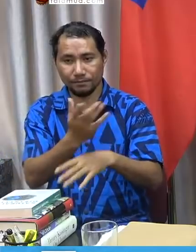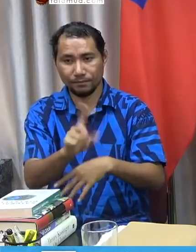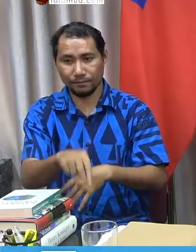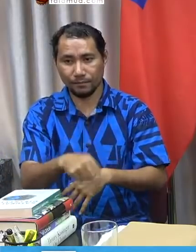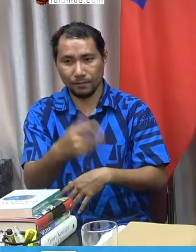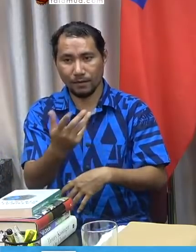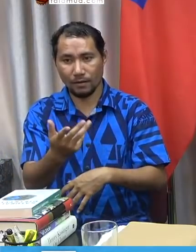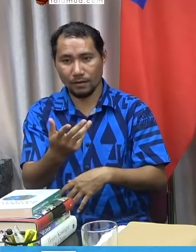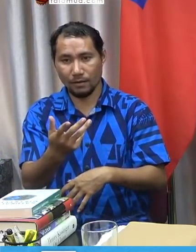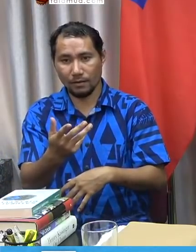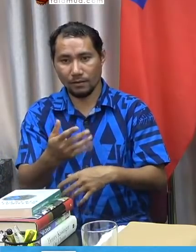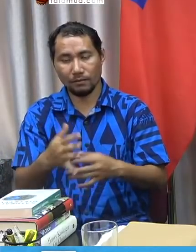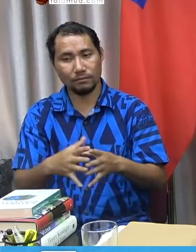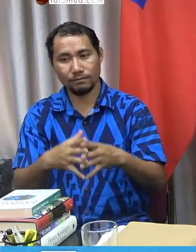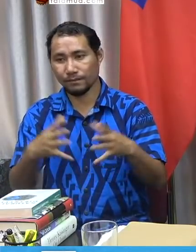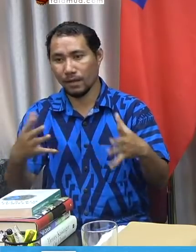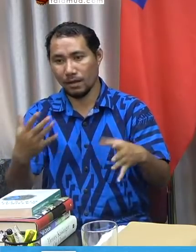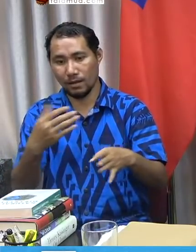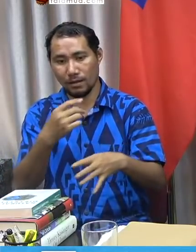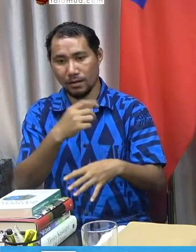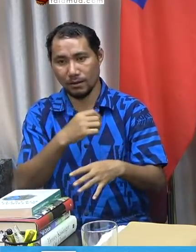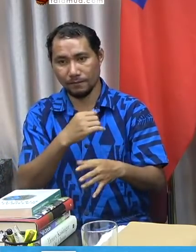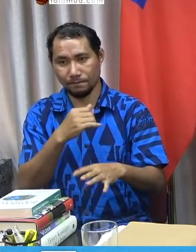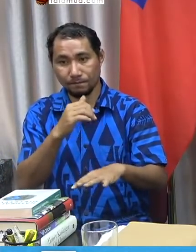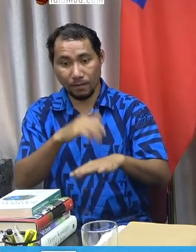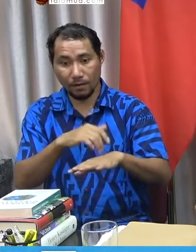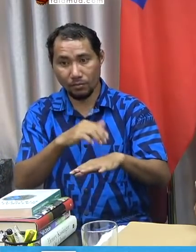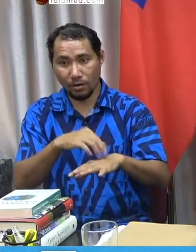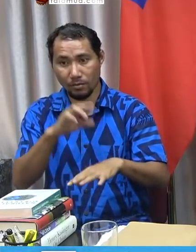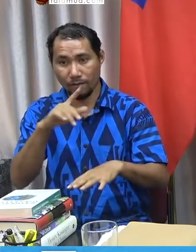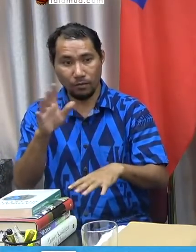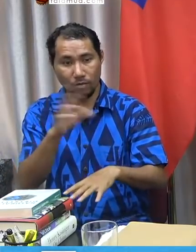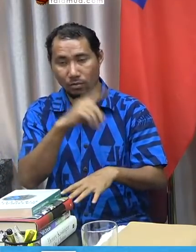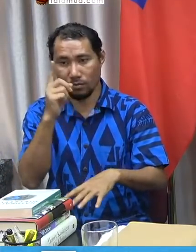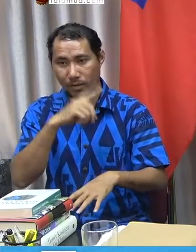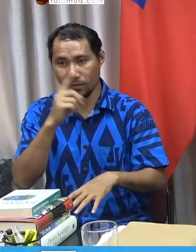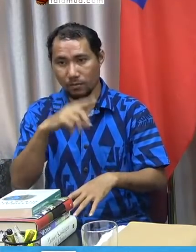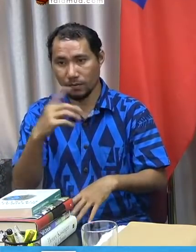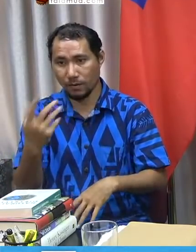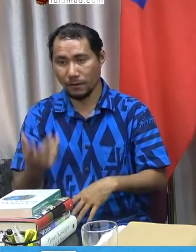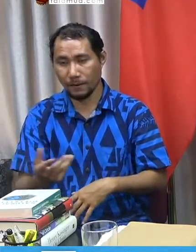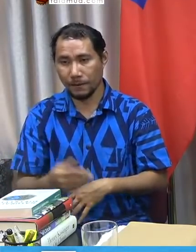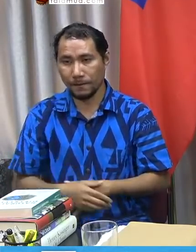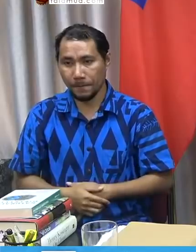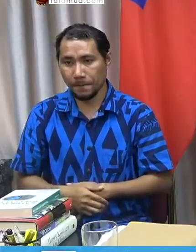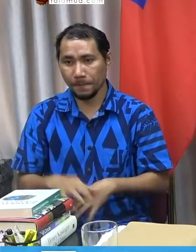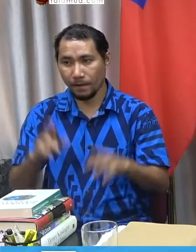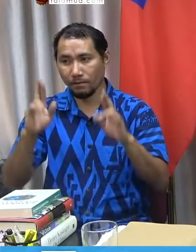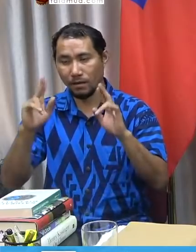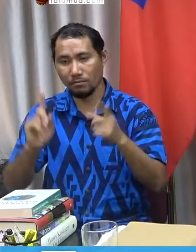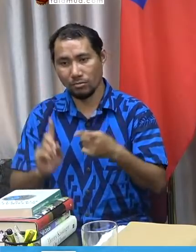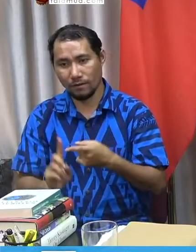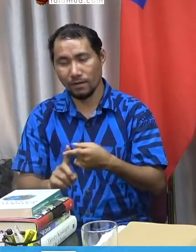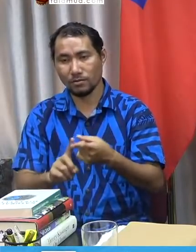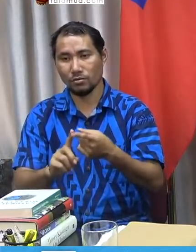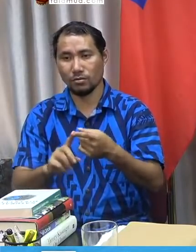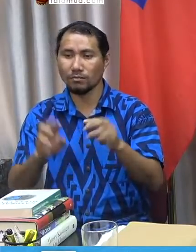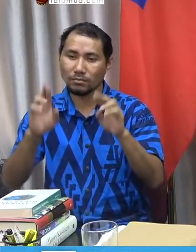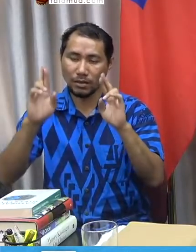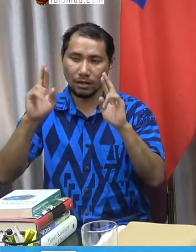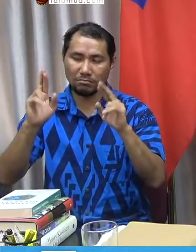E tele le afianga o tangatanu. Ia la tō mta upu o whanga solo. O la tō mta upu o lai whaatali.